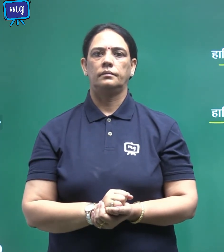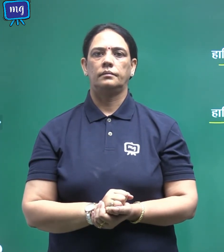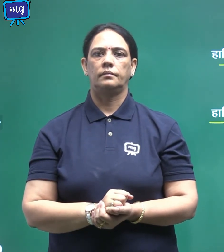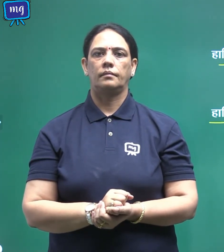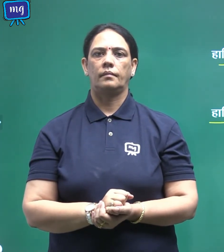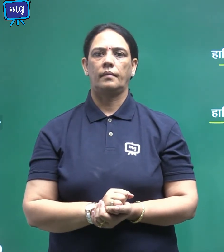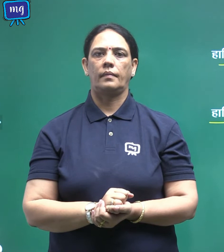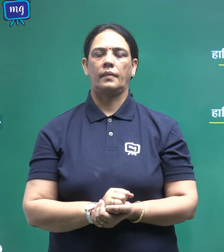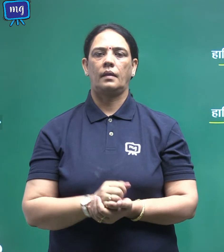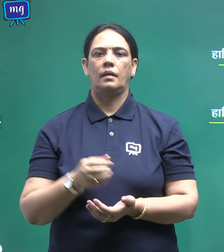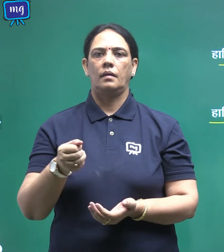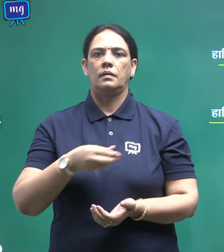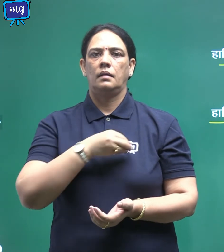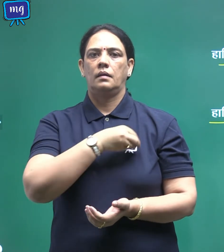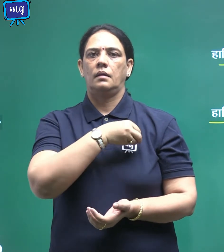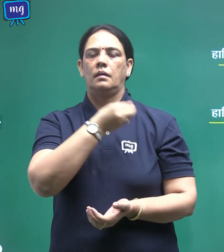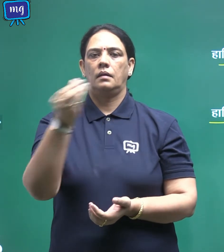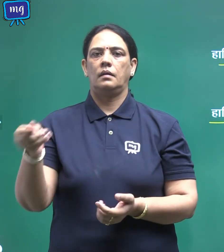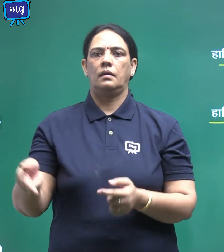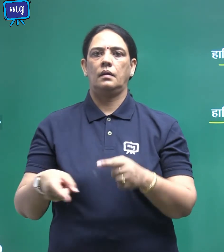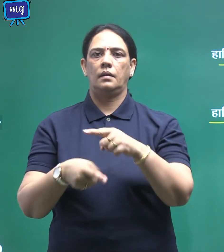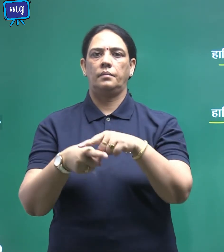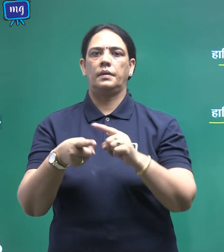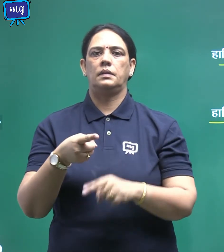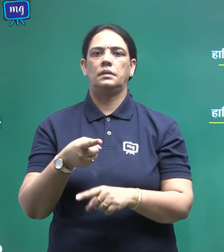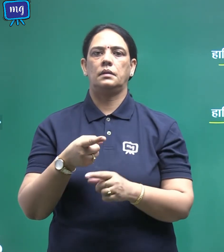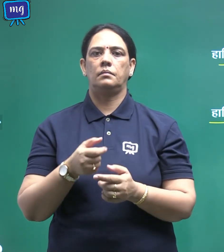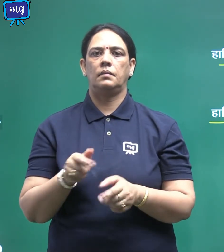हानि प्रतिशत बराबर